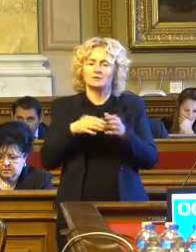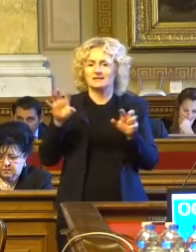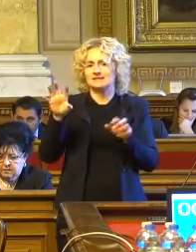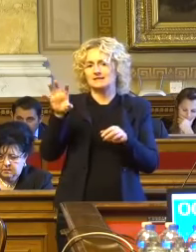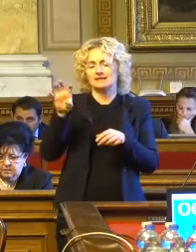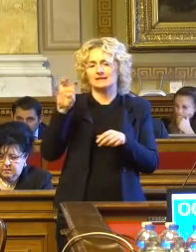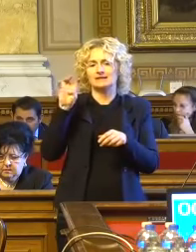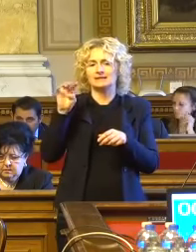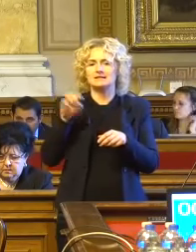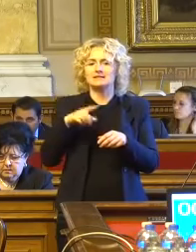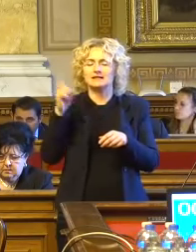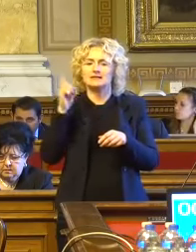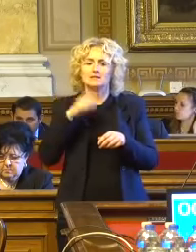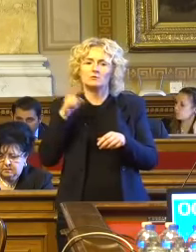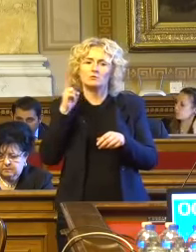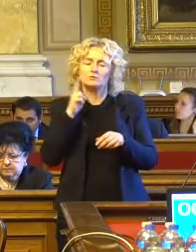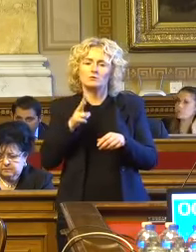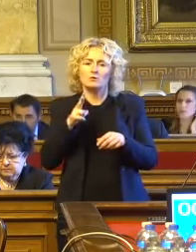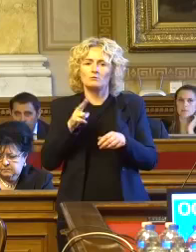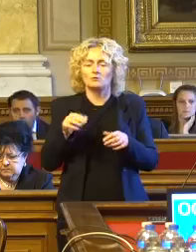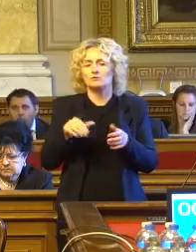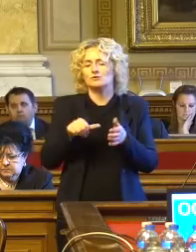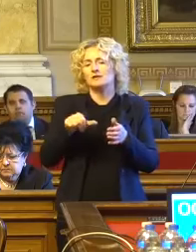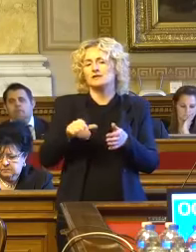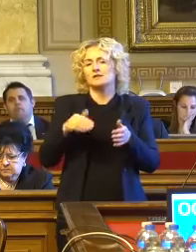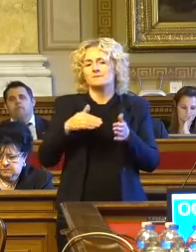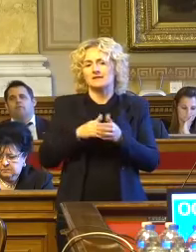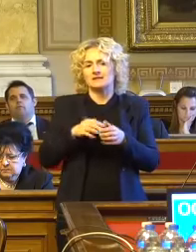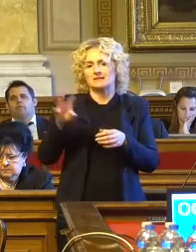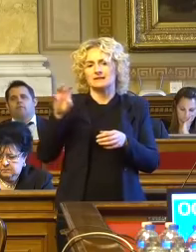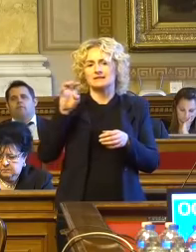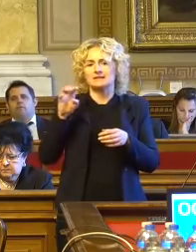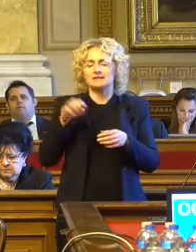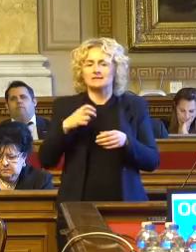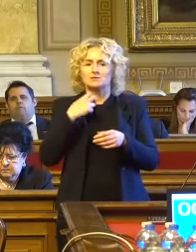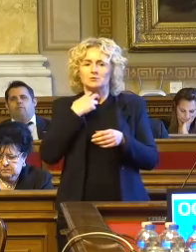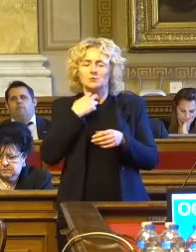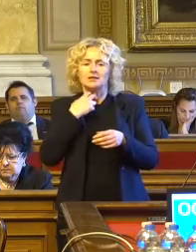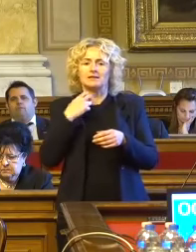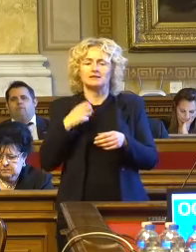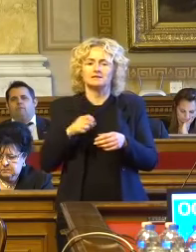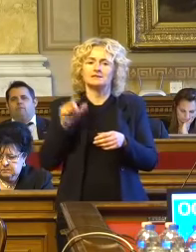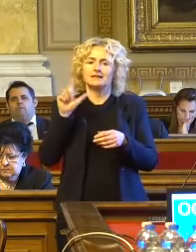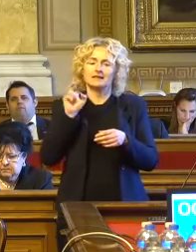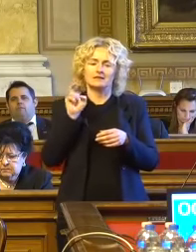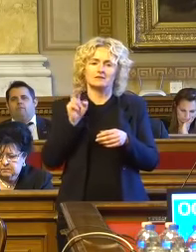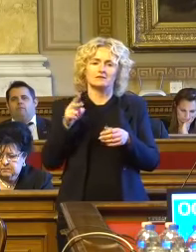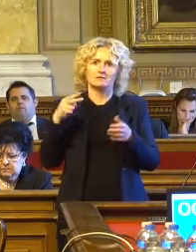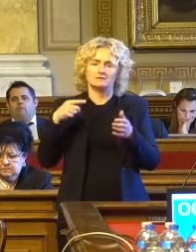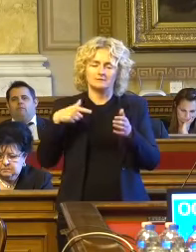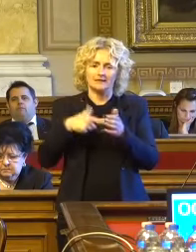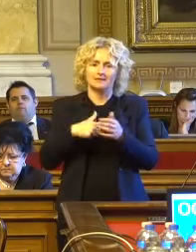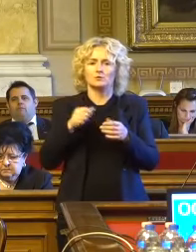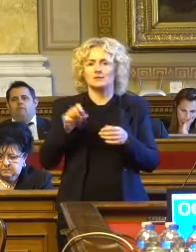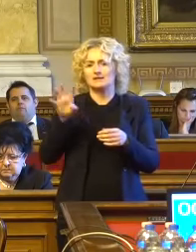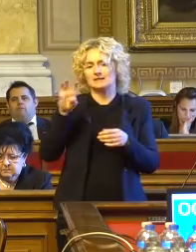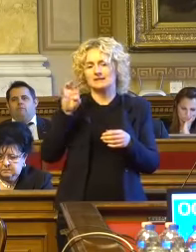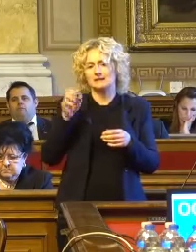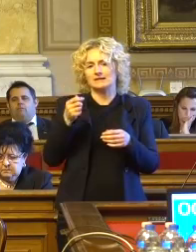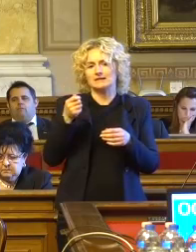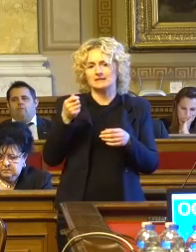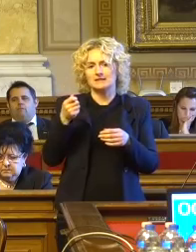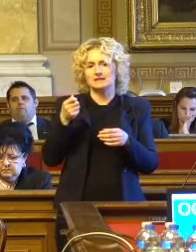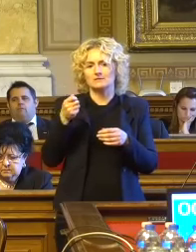Tótkomlóson 1300 forint, és a Gyulai Várfürdőbe pedig 2400 forint a jegyár. Itt a teljes áru felnőtt belépőknek